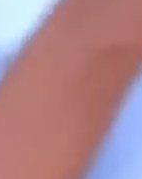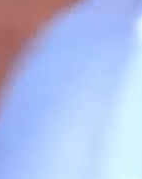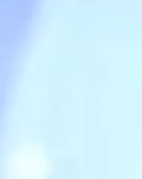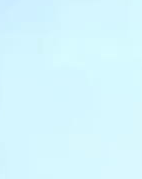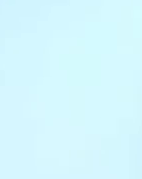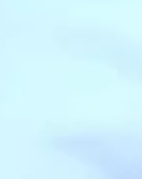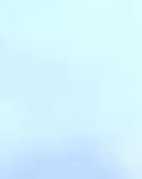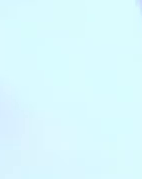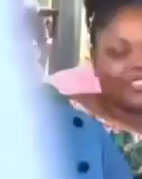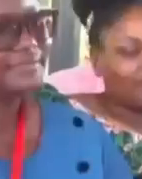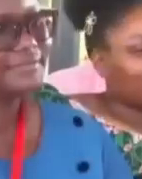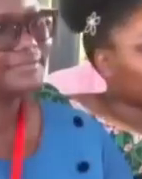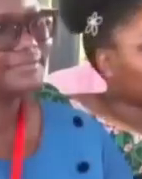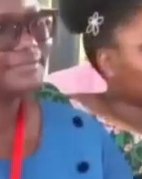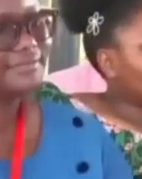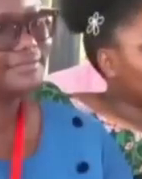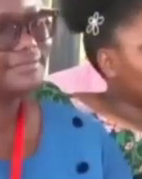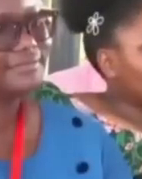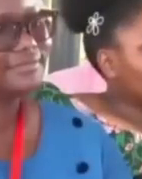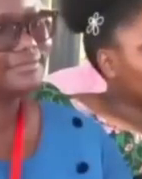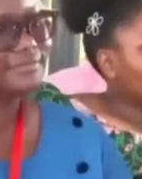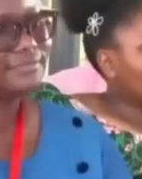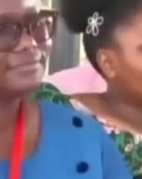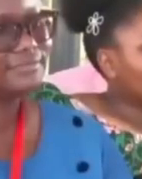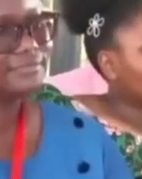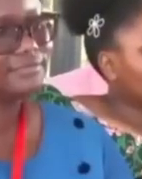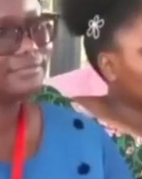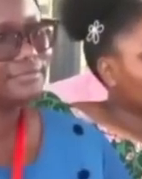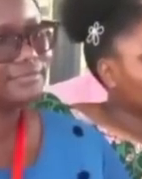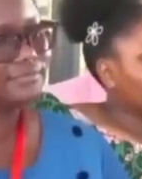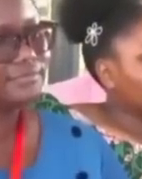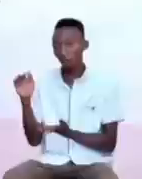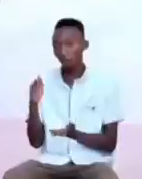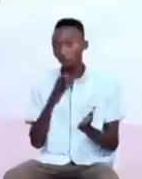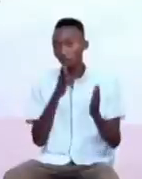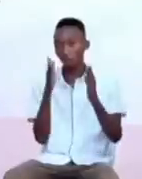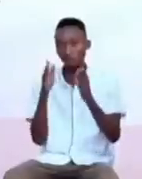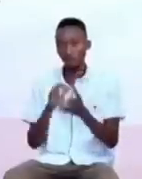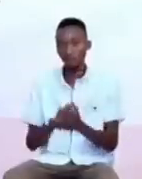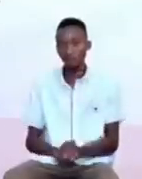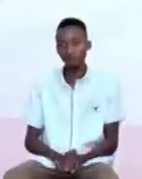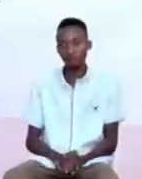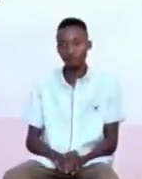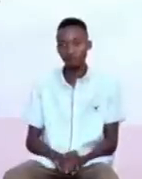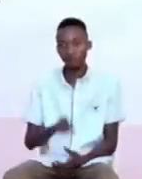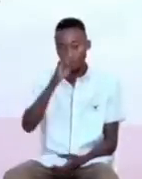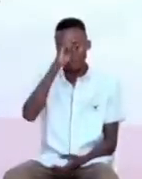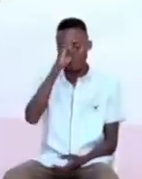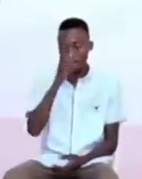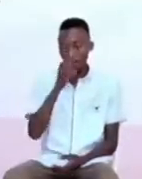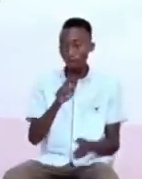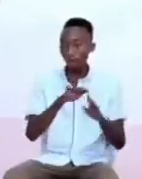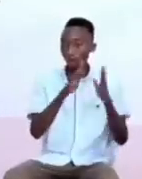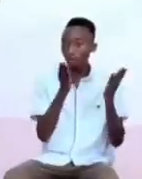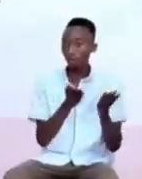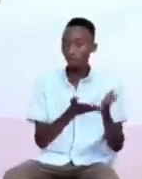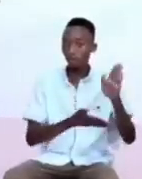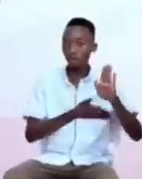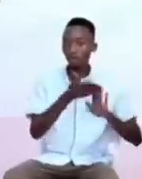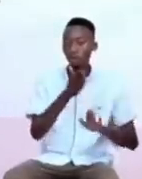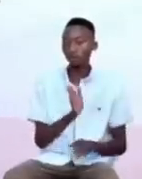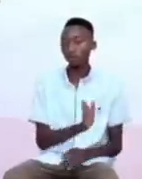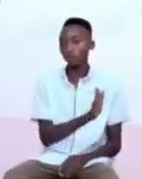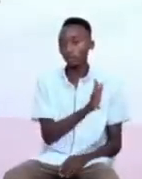kuna hekima ya kimungu, hekima ya kiroho. Ni hekima mbili tofauti. Hekima ya dunia ina chanzo chake na hekima ya kimungu